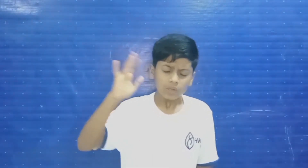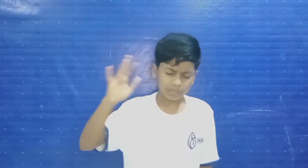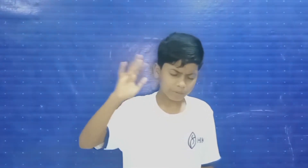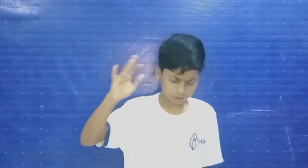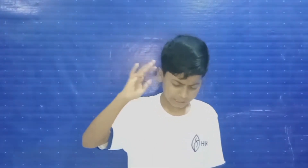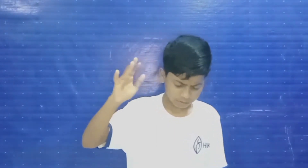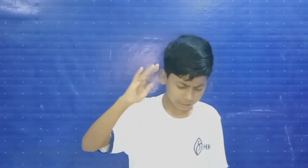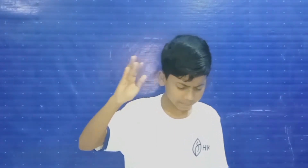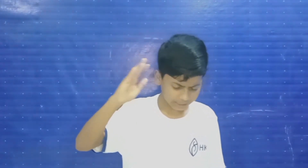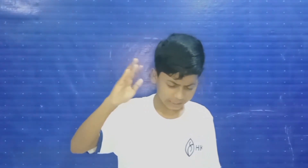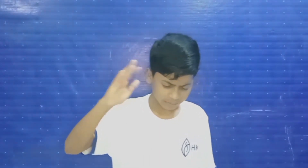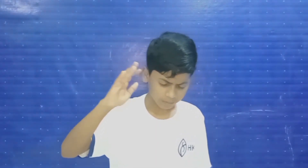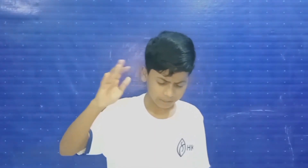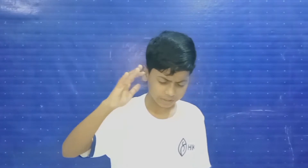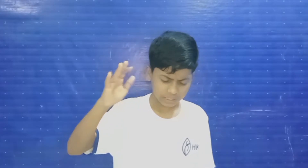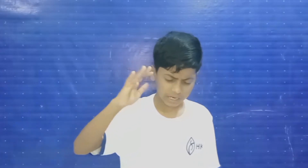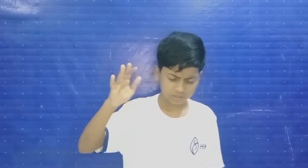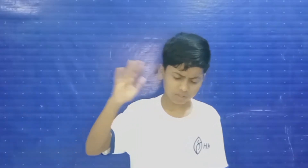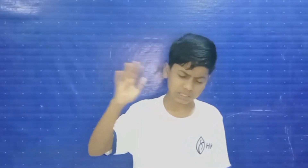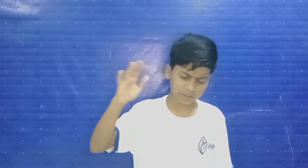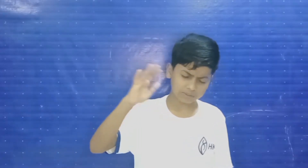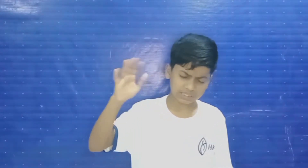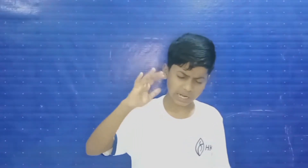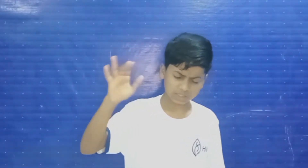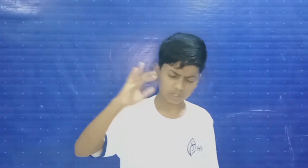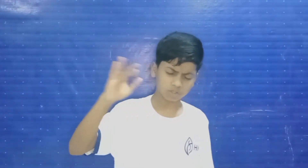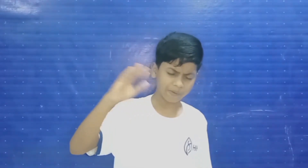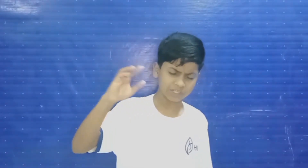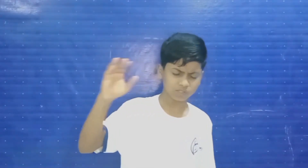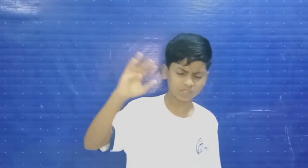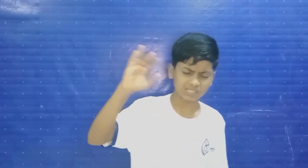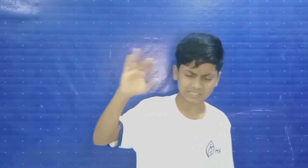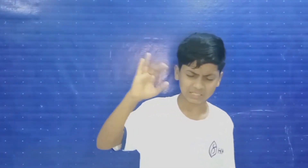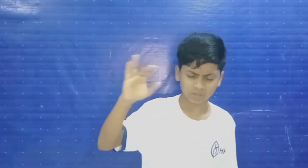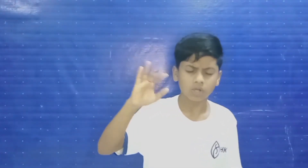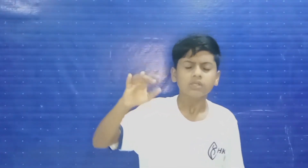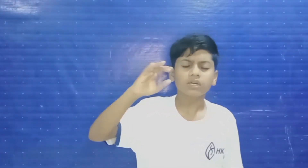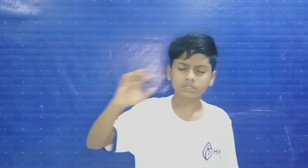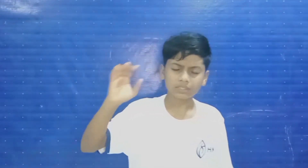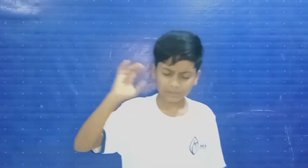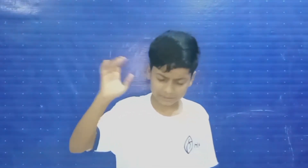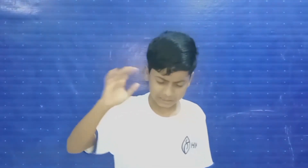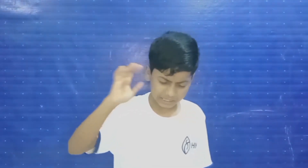पूछे परे पूछ करे बुटे का बदरा टिक पूछा कर पर आप फिर कर आप तो उसके पंडा लोगों ने बाबा चंद जी का दिन त्रिपा को तेरा पूछे